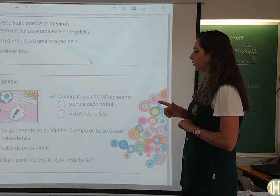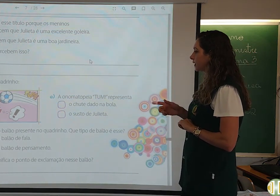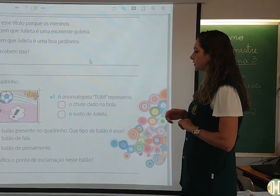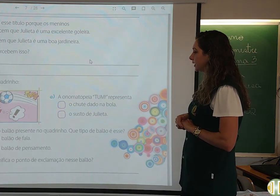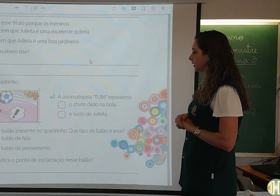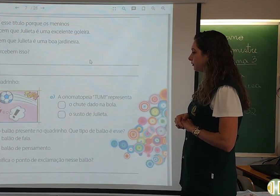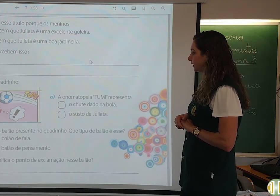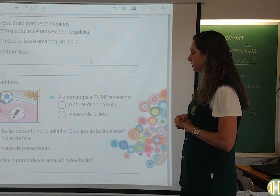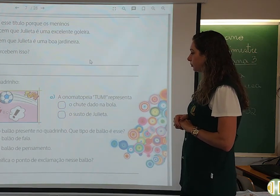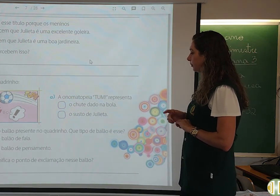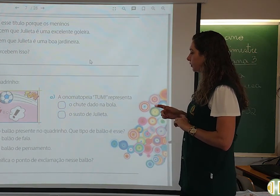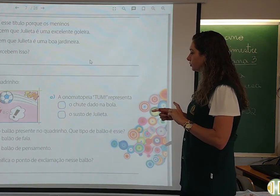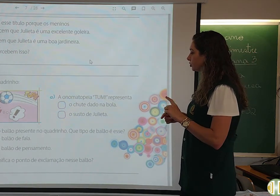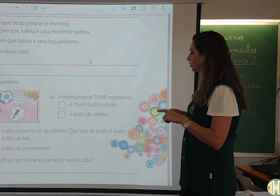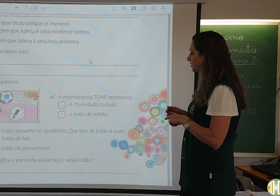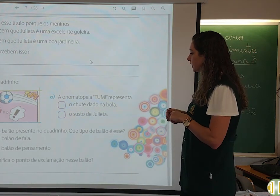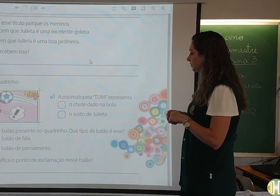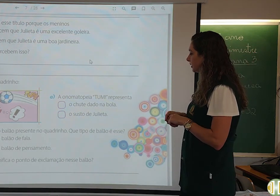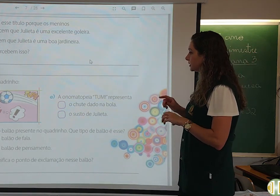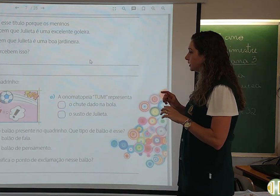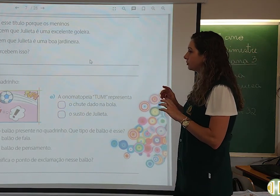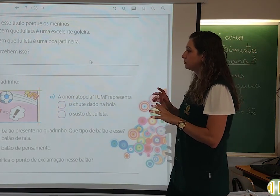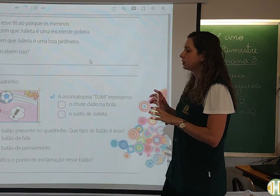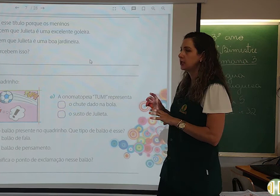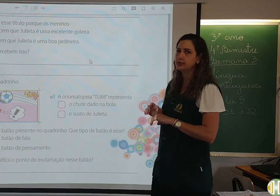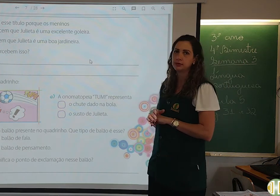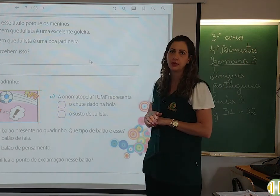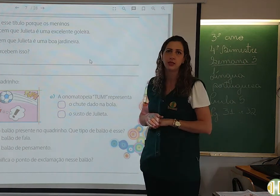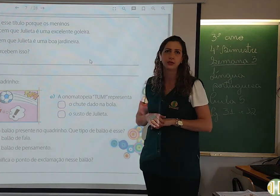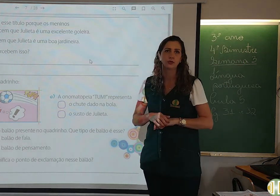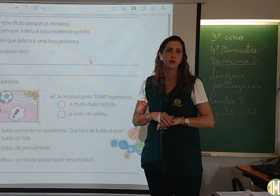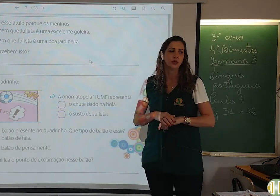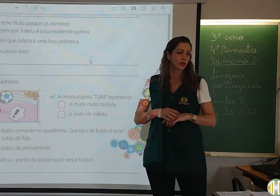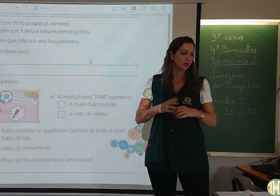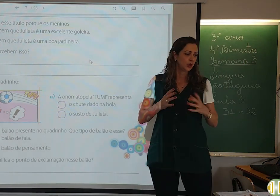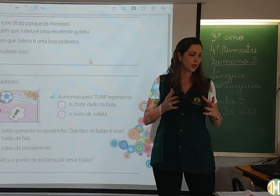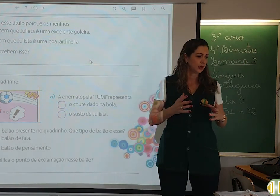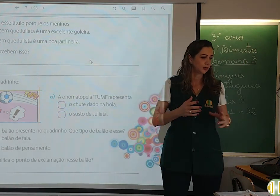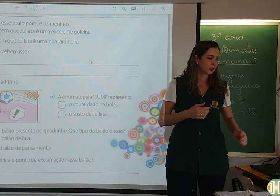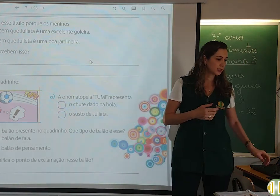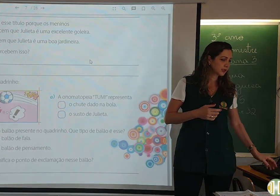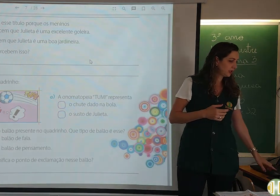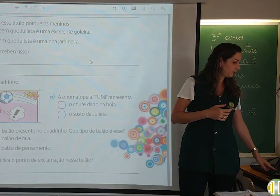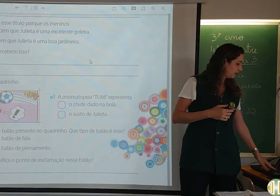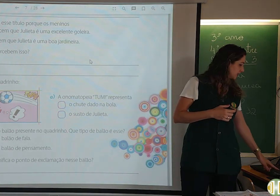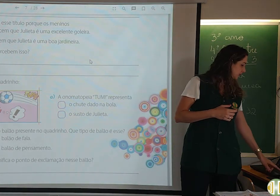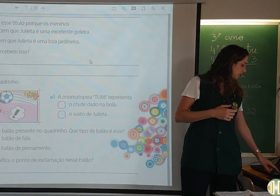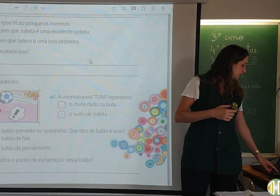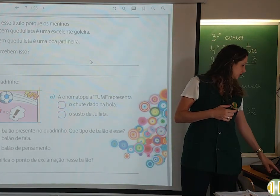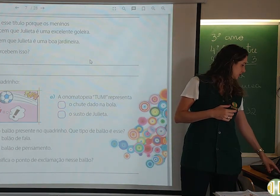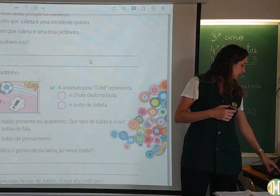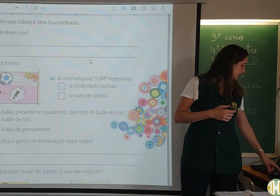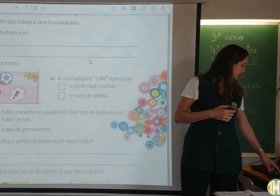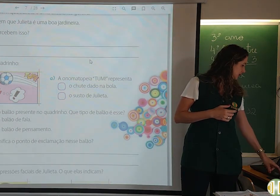O que significa o ponto de exclamação nesse balão? E aí, o que significa esse ponto de